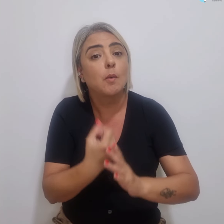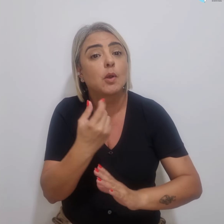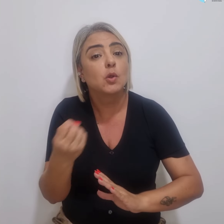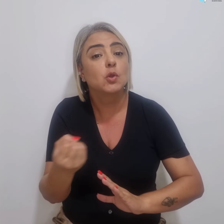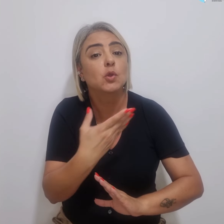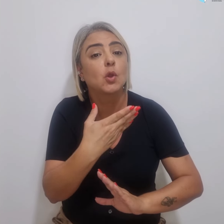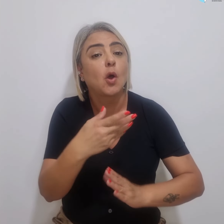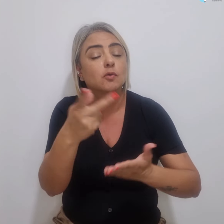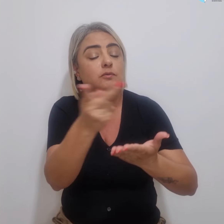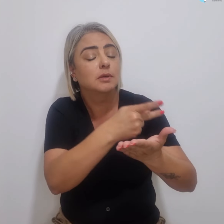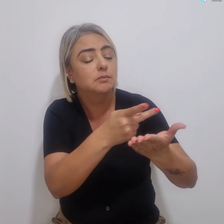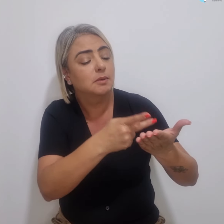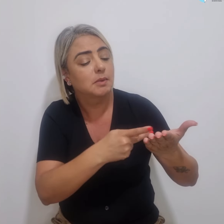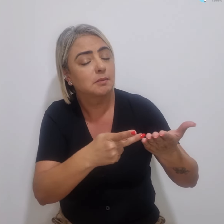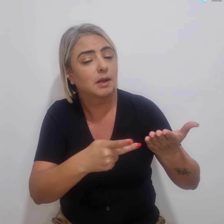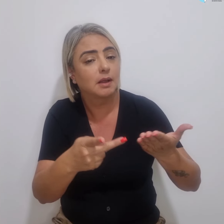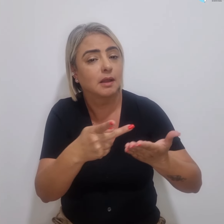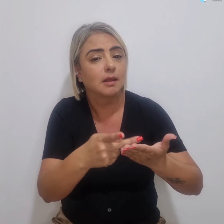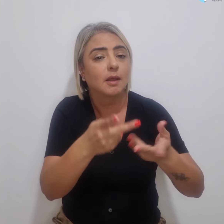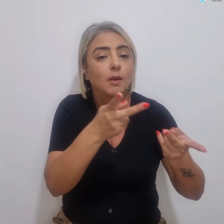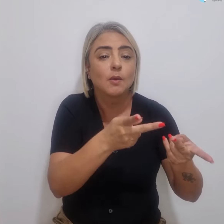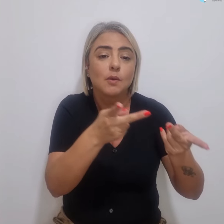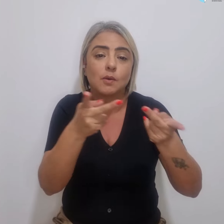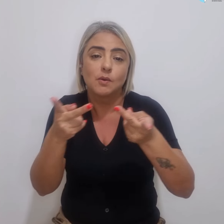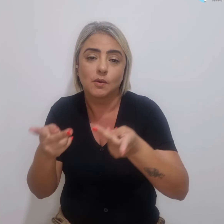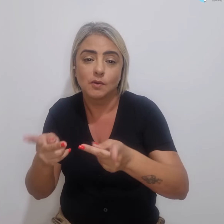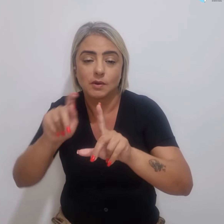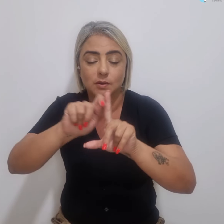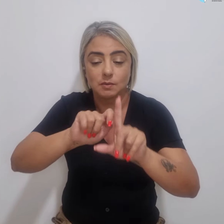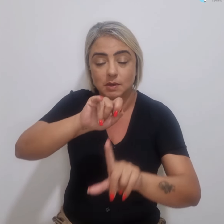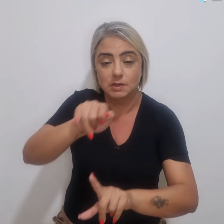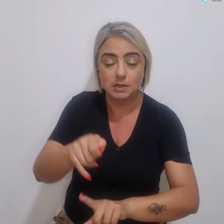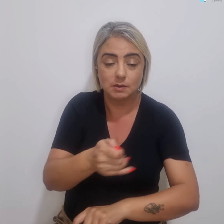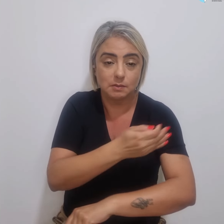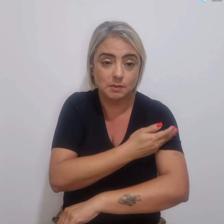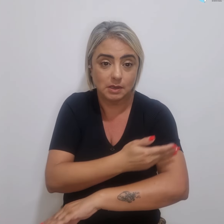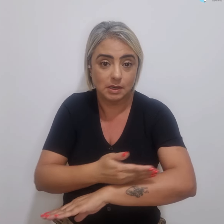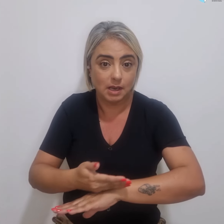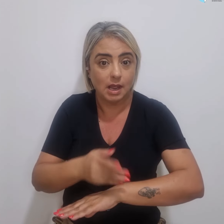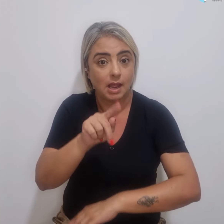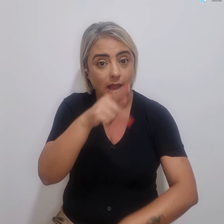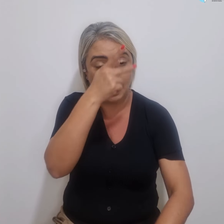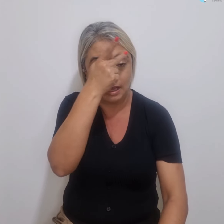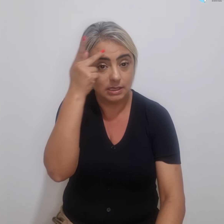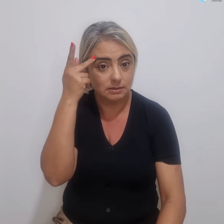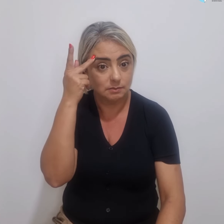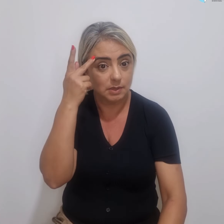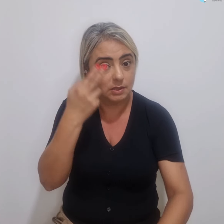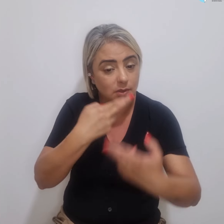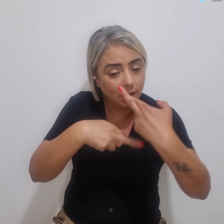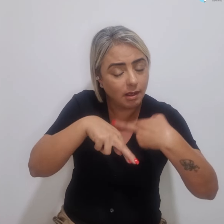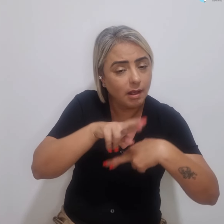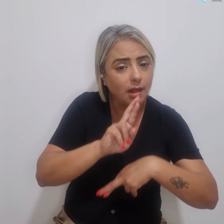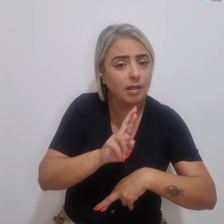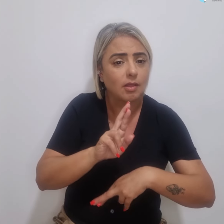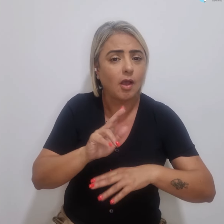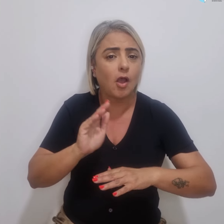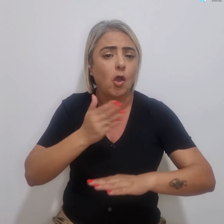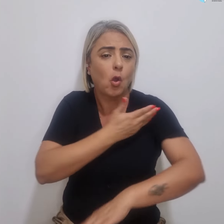desenhos. O convite do Janeiro Branco é que as pessoas renovem seus hábitos de modo